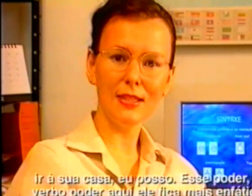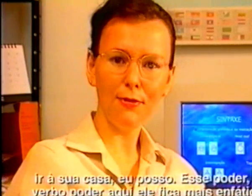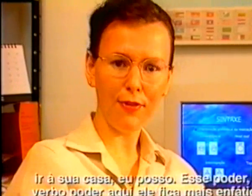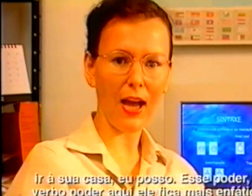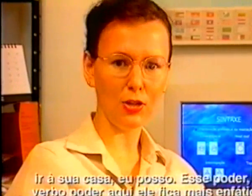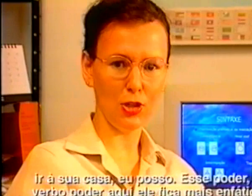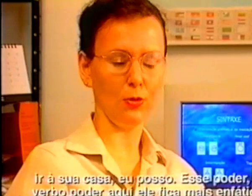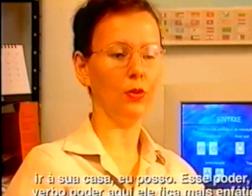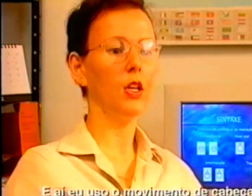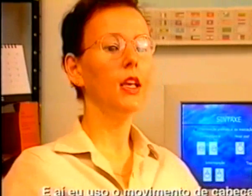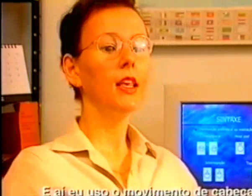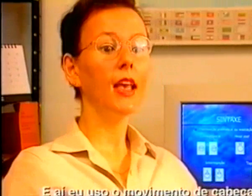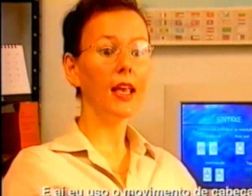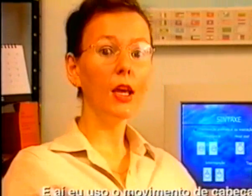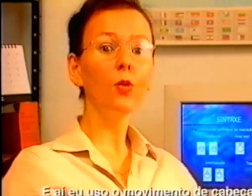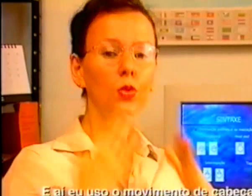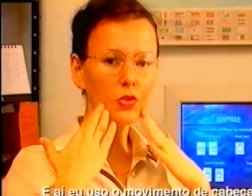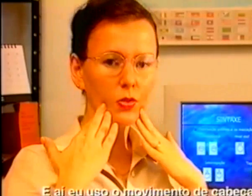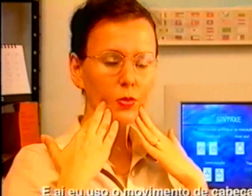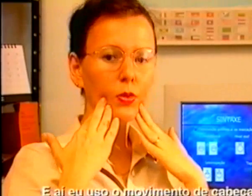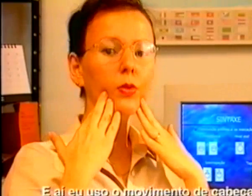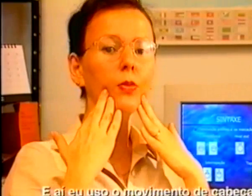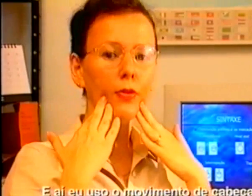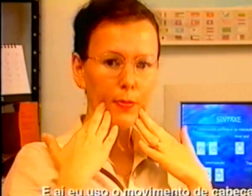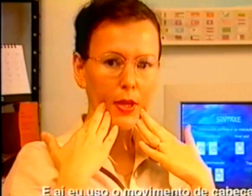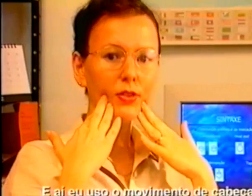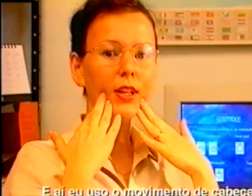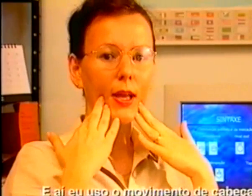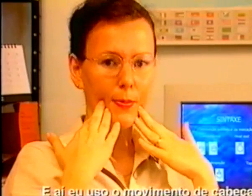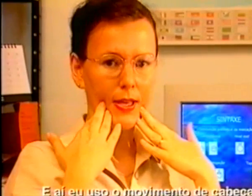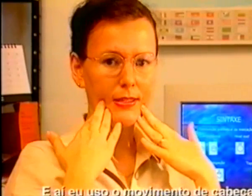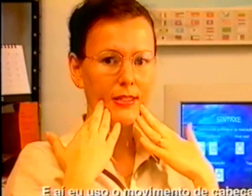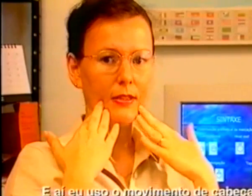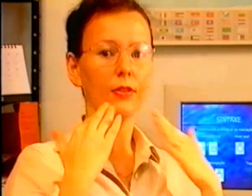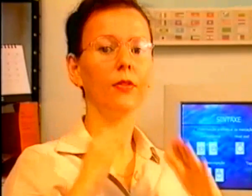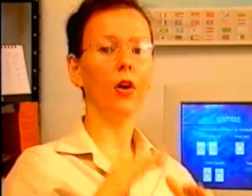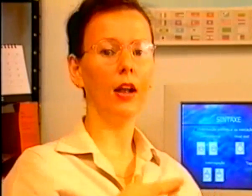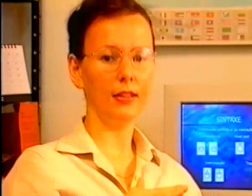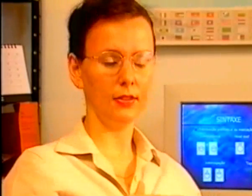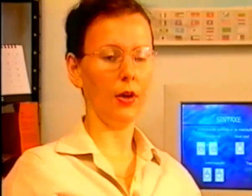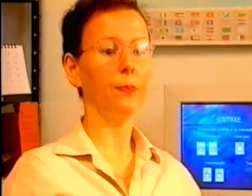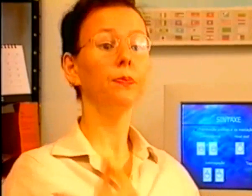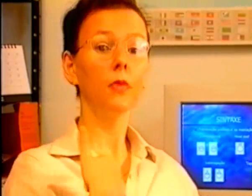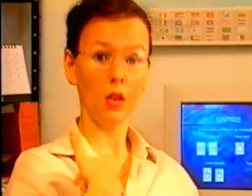mais enfático. E aí eu uso o movimento da cabeça. Olhem só.